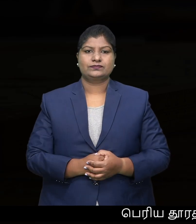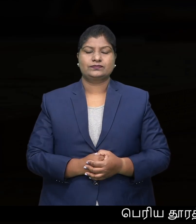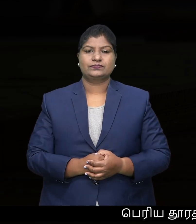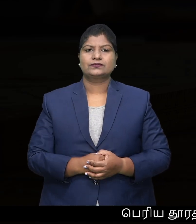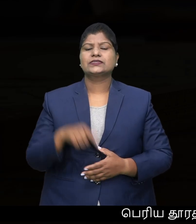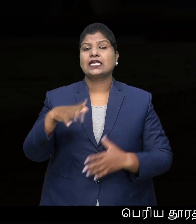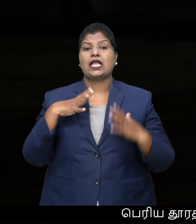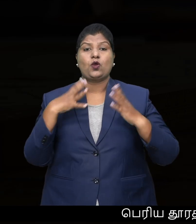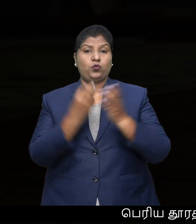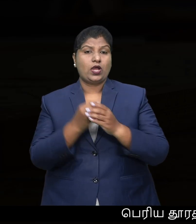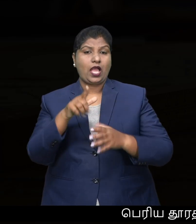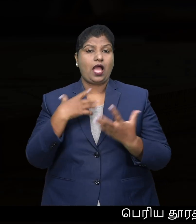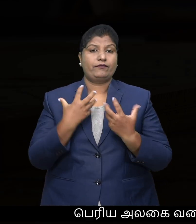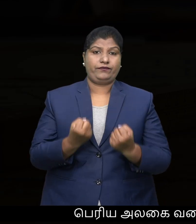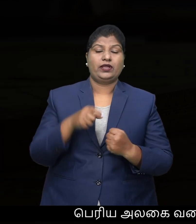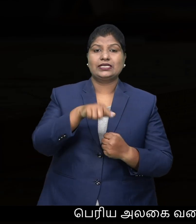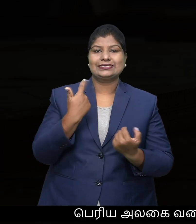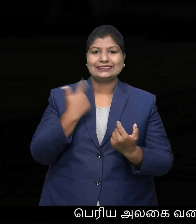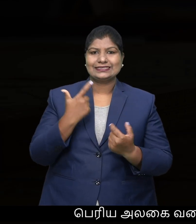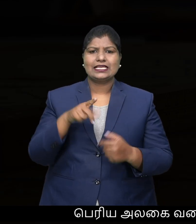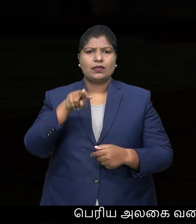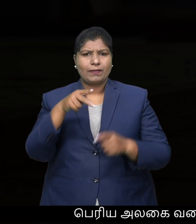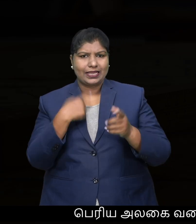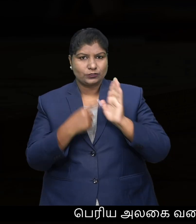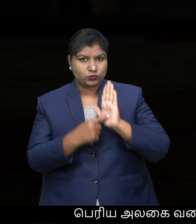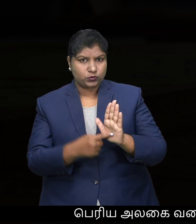பெரிய தூரத்தை அளவிட பெரிய அலகை வரையறுக்க வேண்டும்.